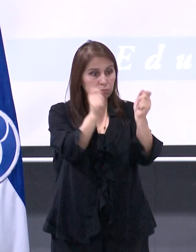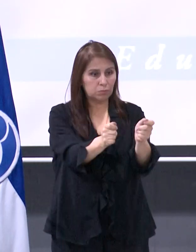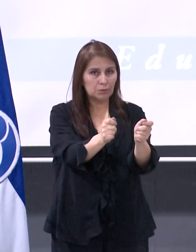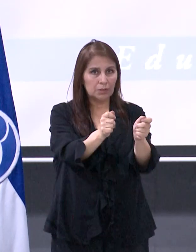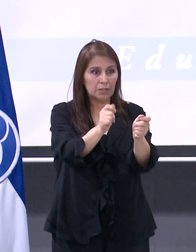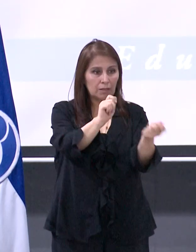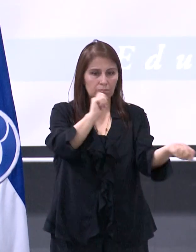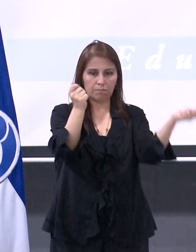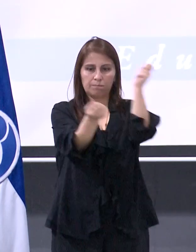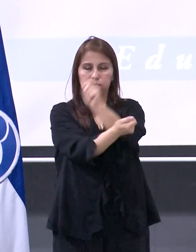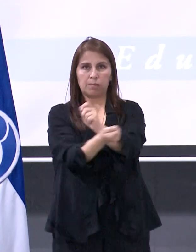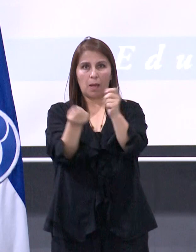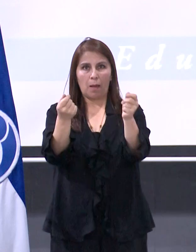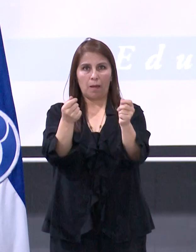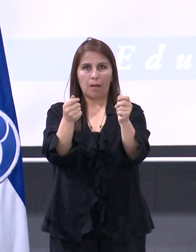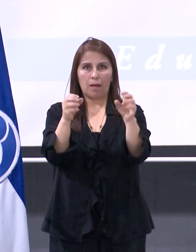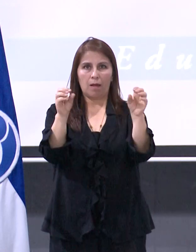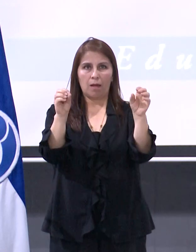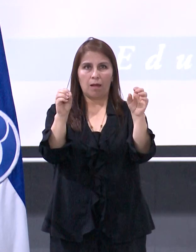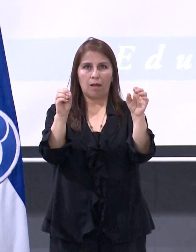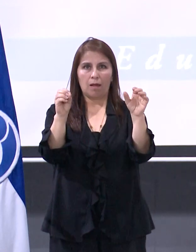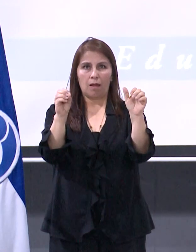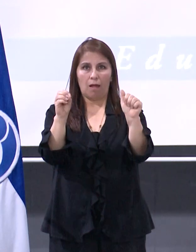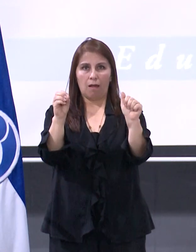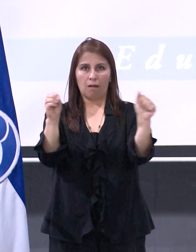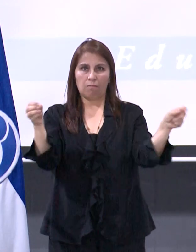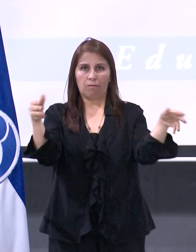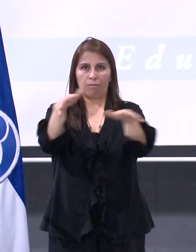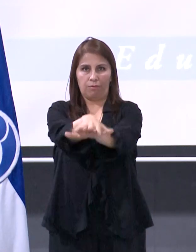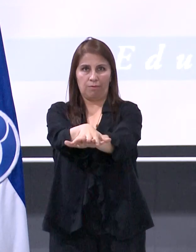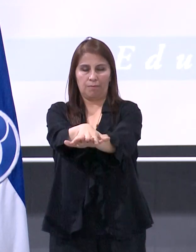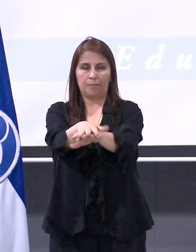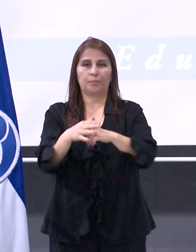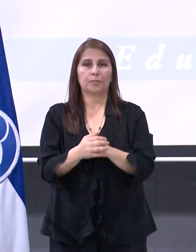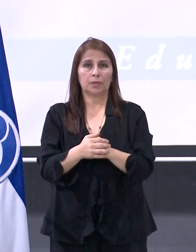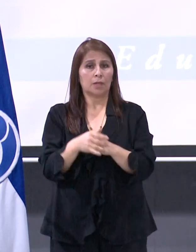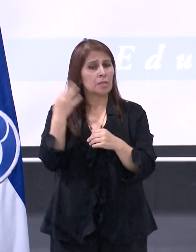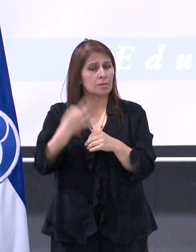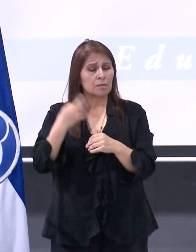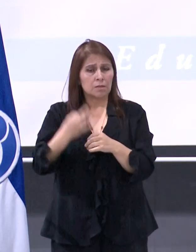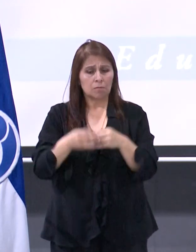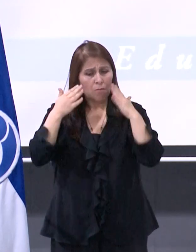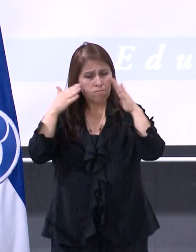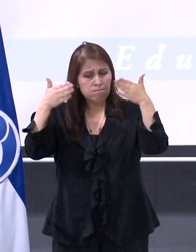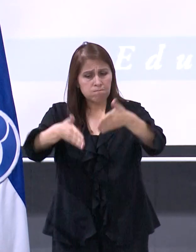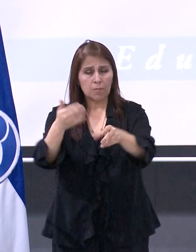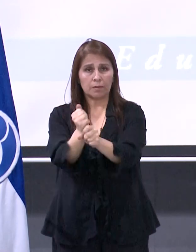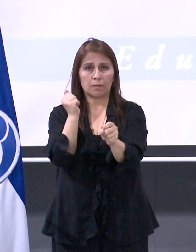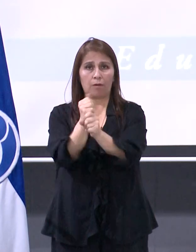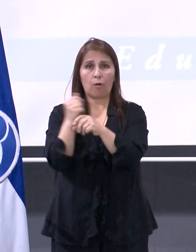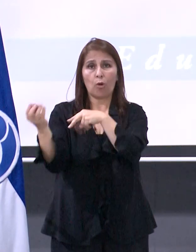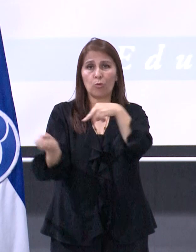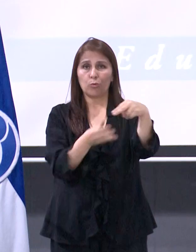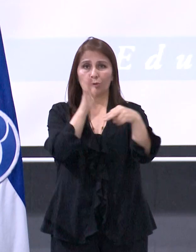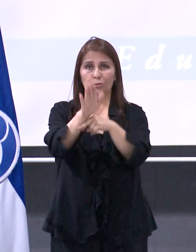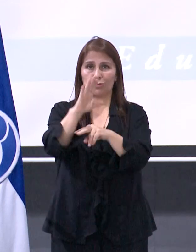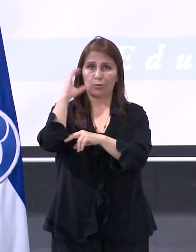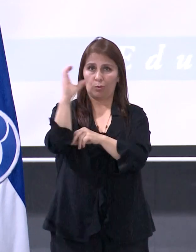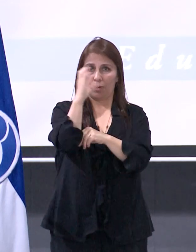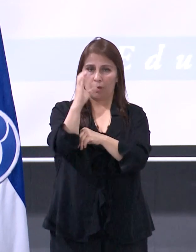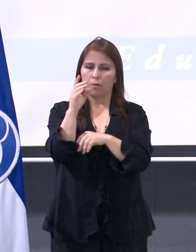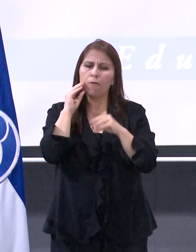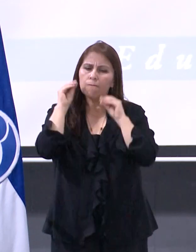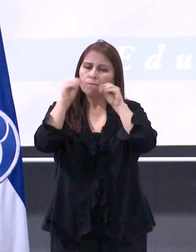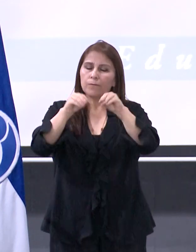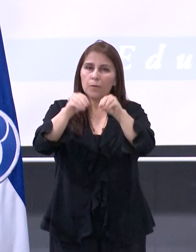mixta a partir de allí y con más de seis décadas consagradas a la educación de la sociedad colombiana la universidad de contribuido con la formación de